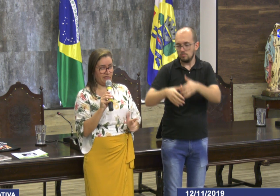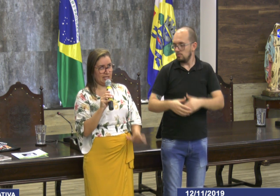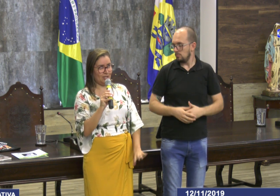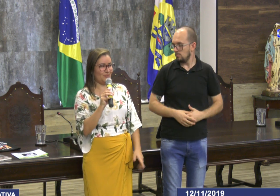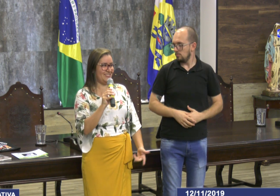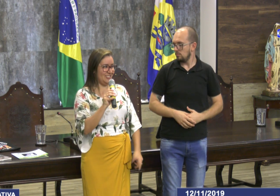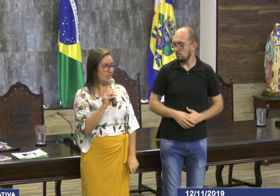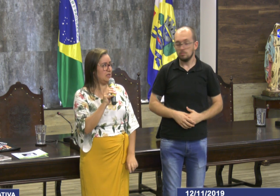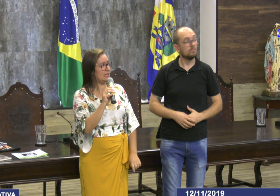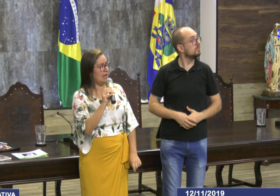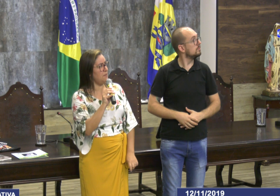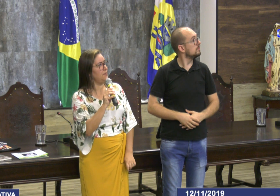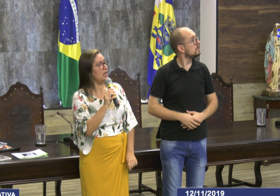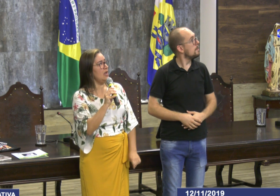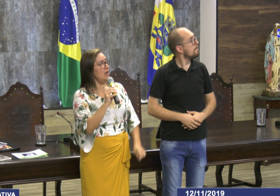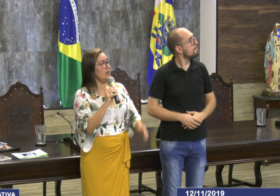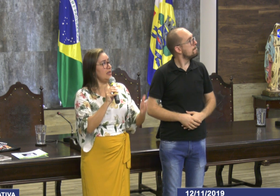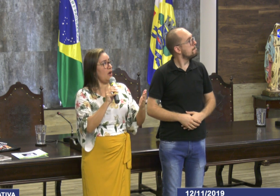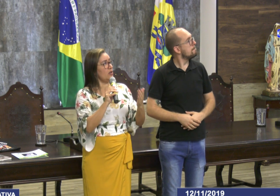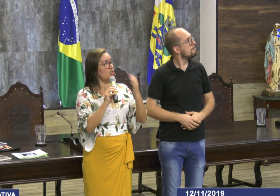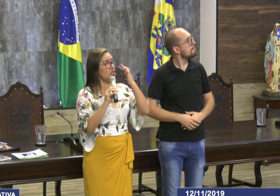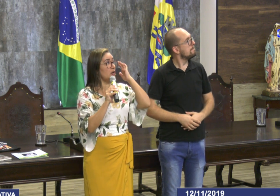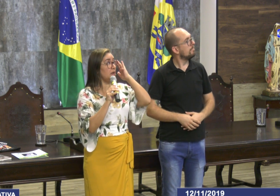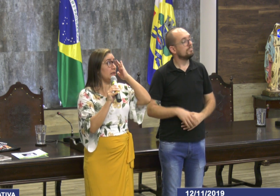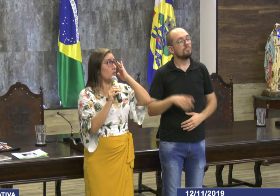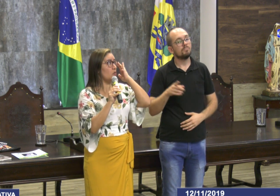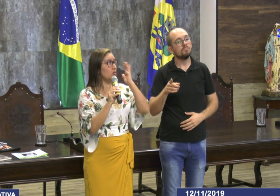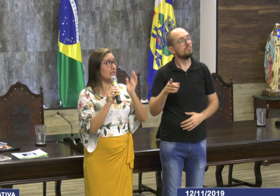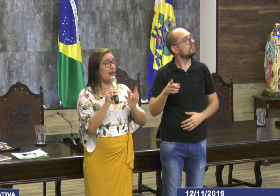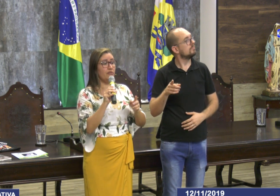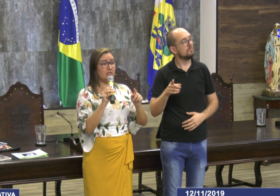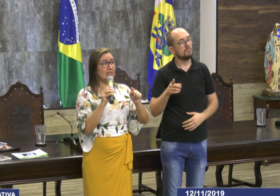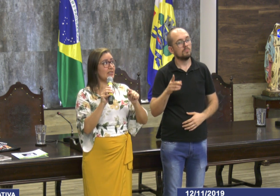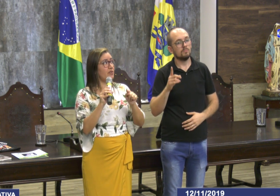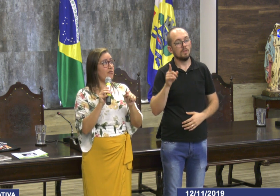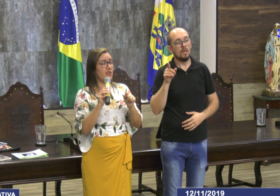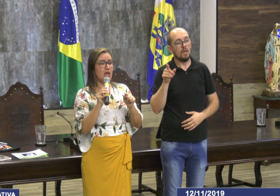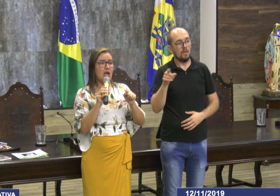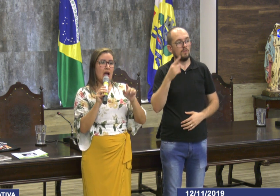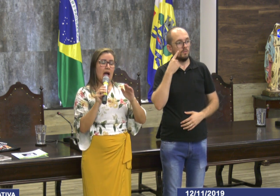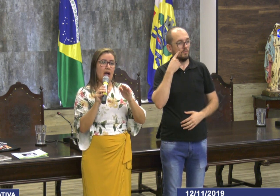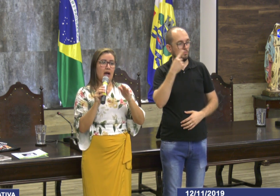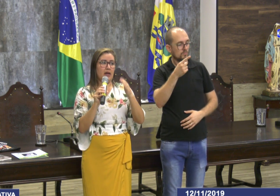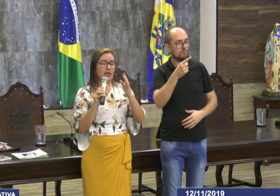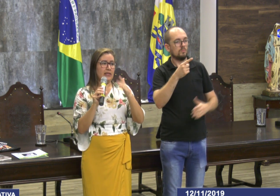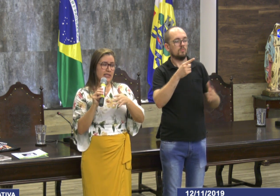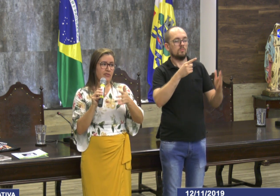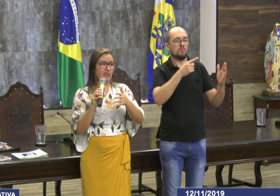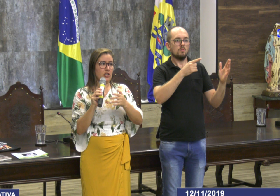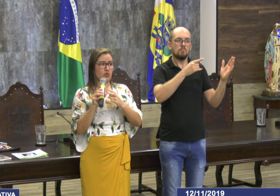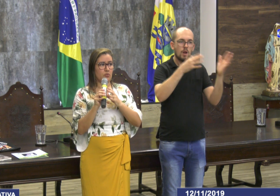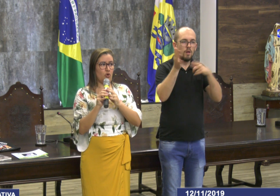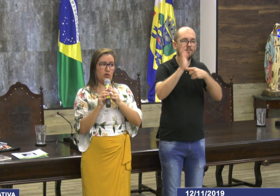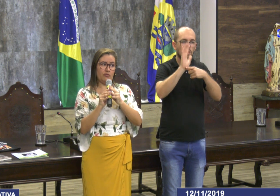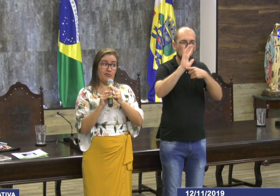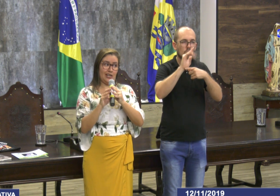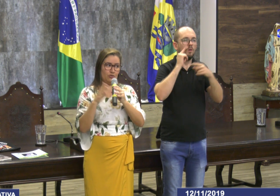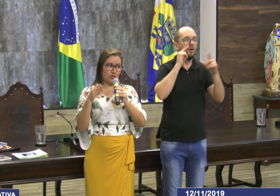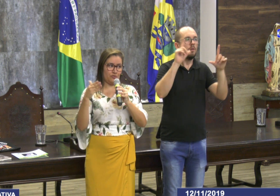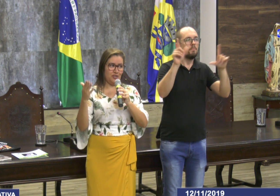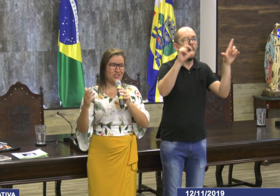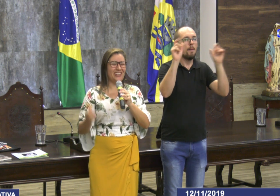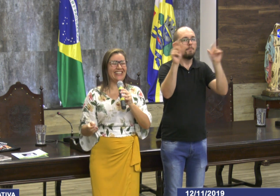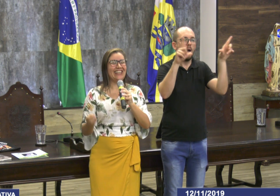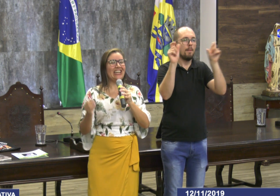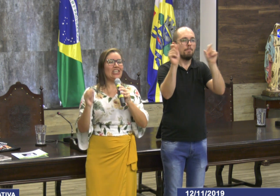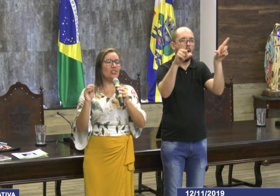janelinha, na verdade, de Libras, tá? Que é o que a gente aprendeu com o Gustavo, vocês vão ver. Nesse vídeo, como eu não vou falar durante